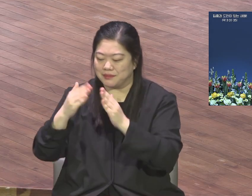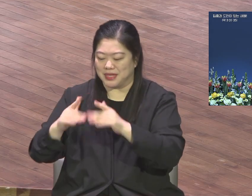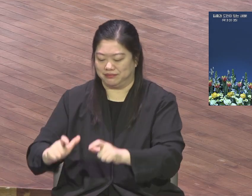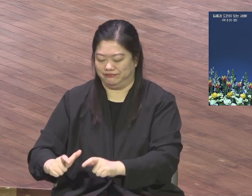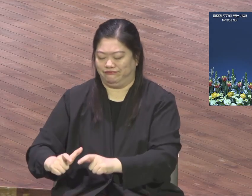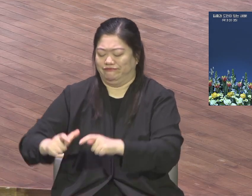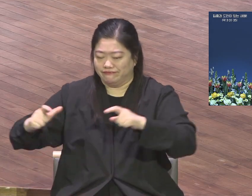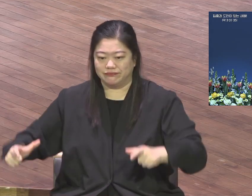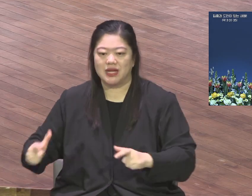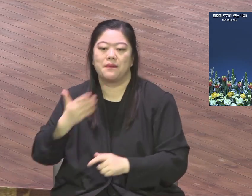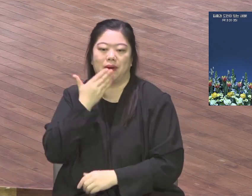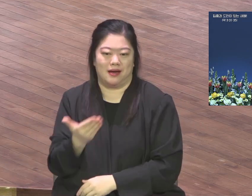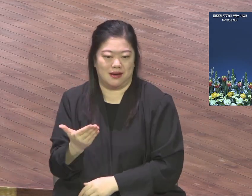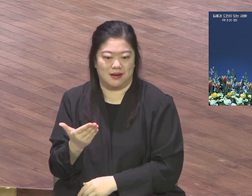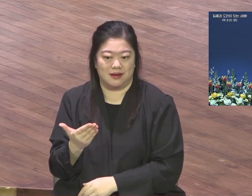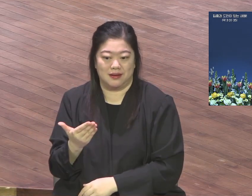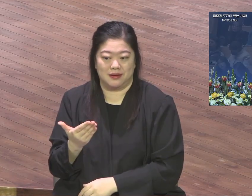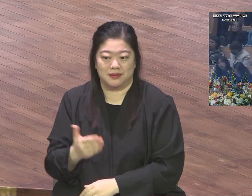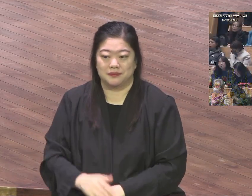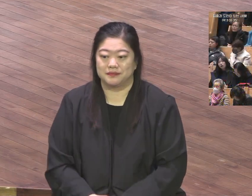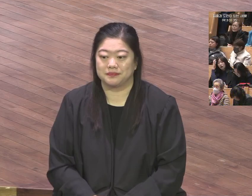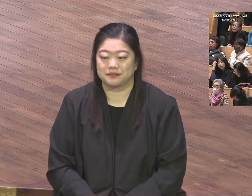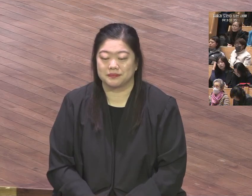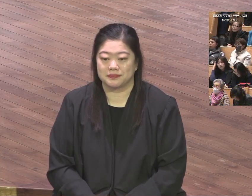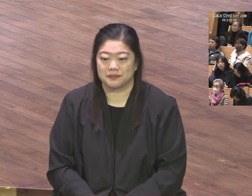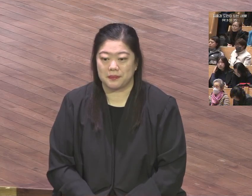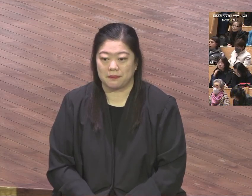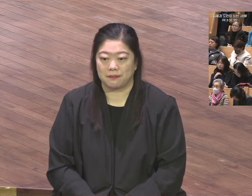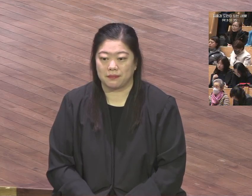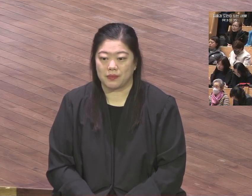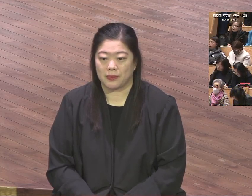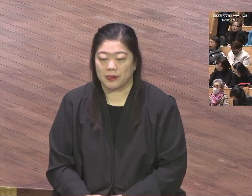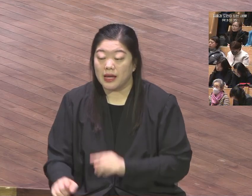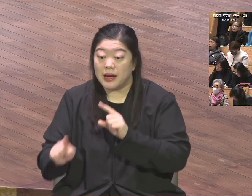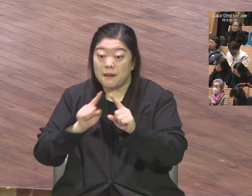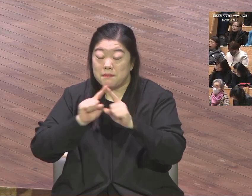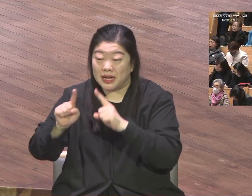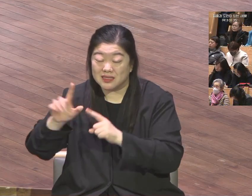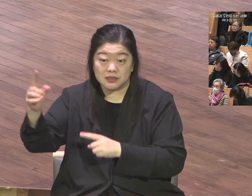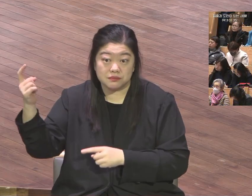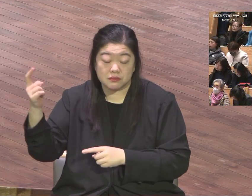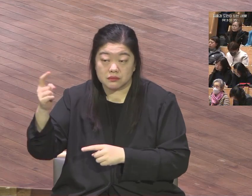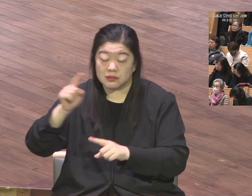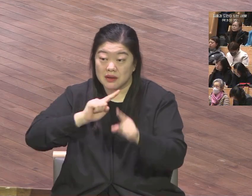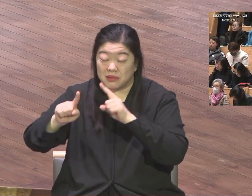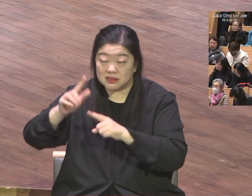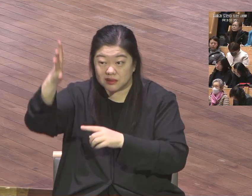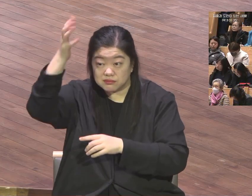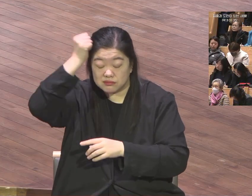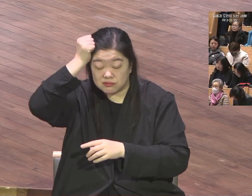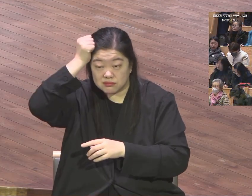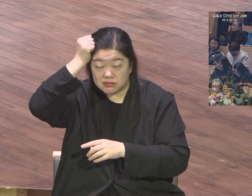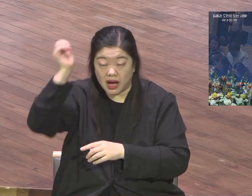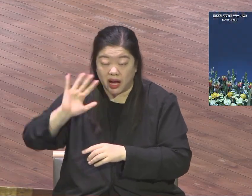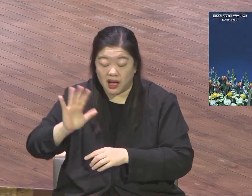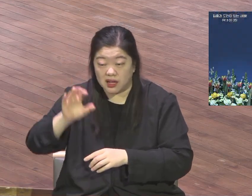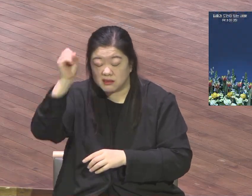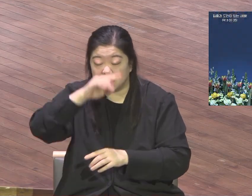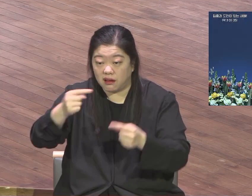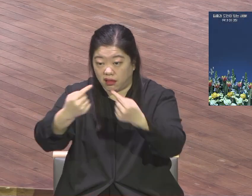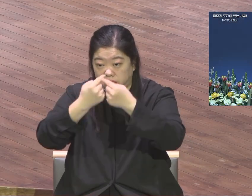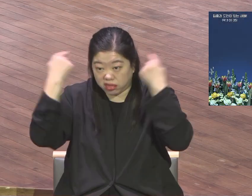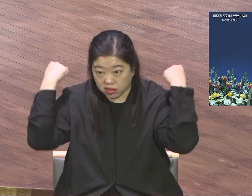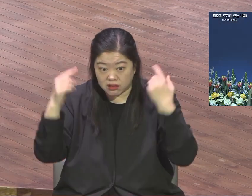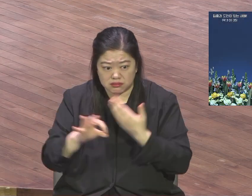작품을 만드는 삶을 살 수가 있다. 말씀에서 시작된 것, 하지만 예배로부터 시작된 것입니다.